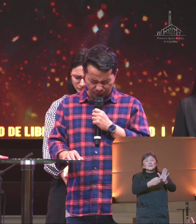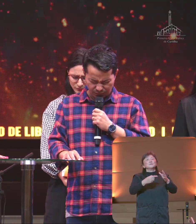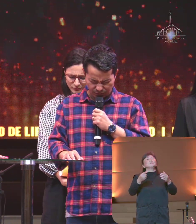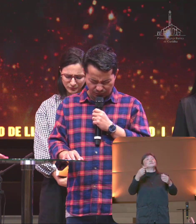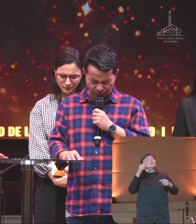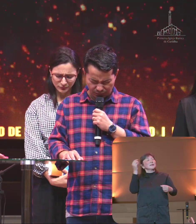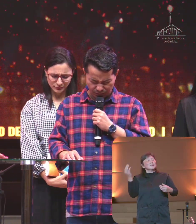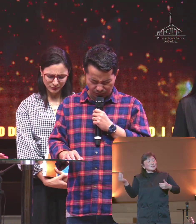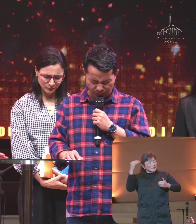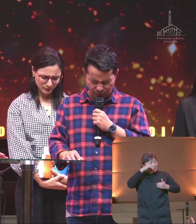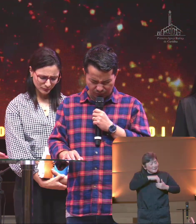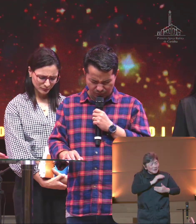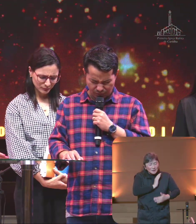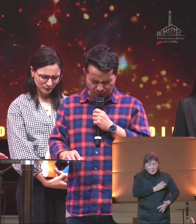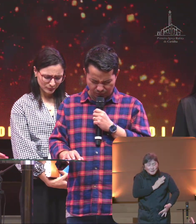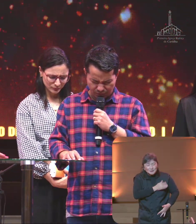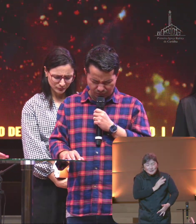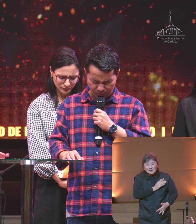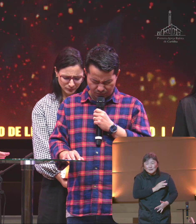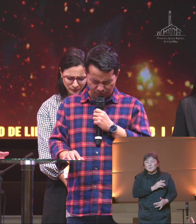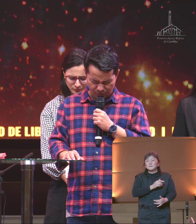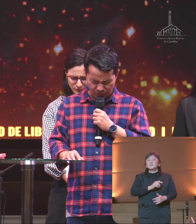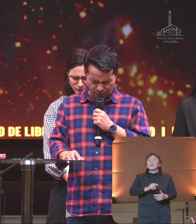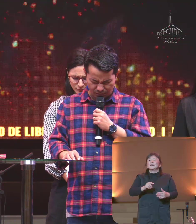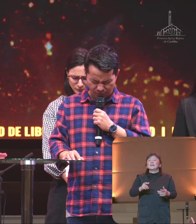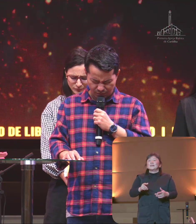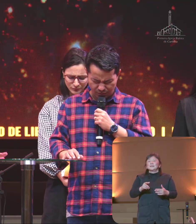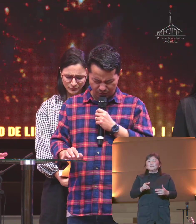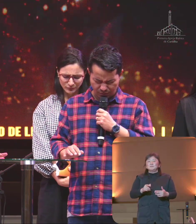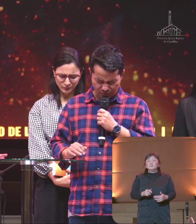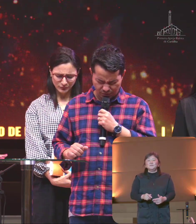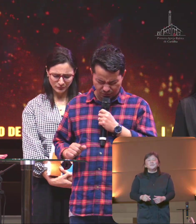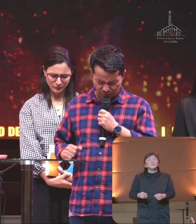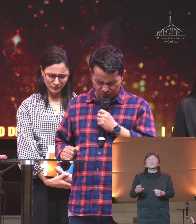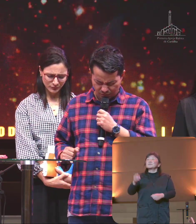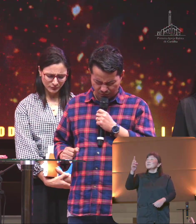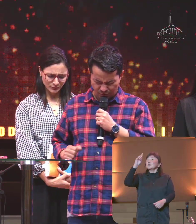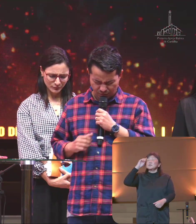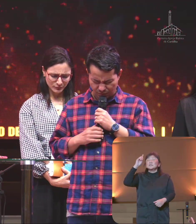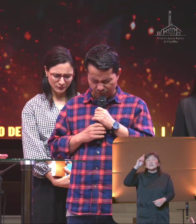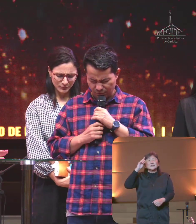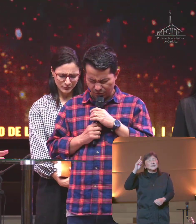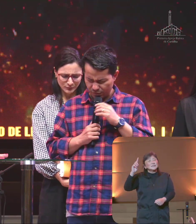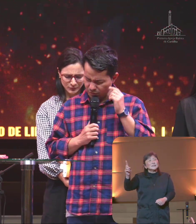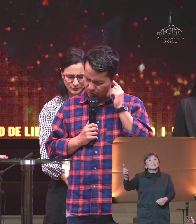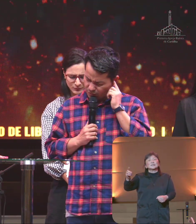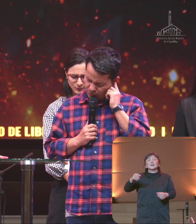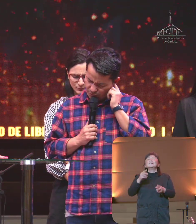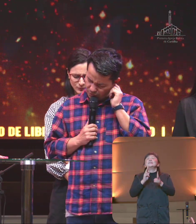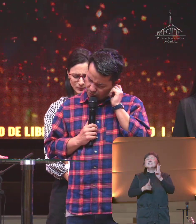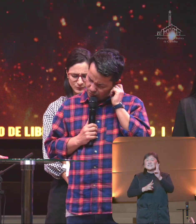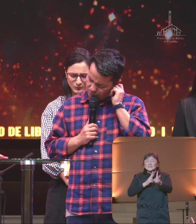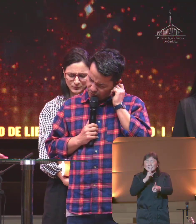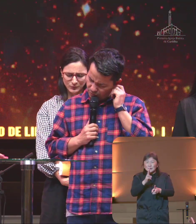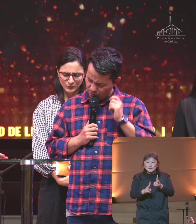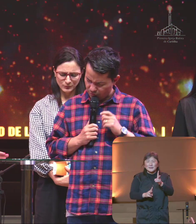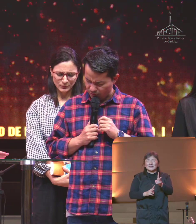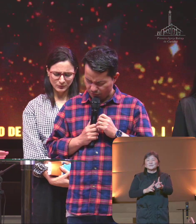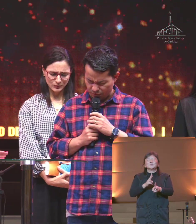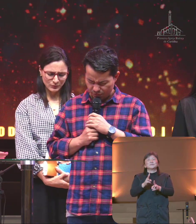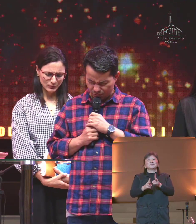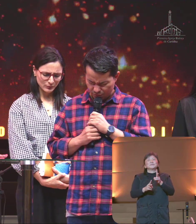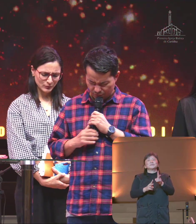aqui, Pai, mas que a gente leve. Leve não só por alguns dias, Pai, alguns momentos, mas por todo sempre, Deus. E que